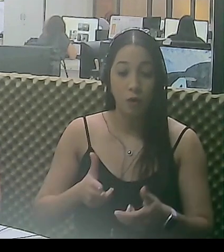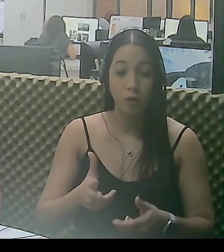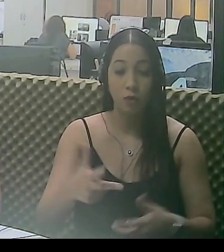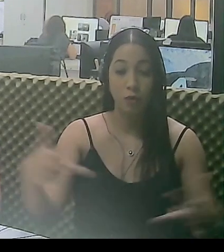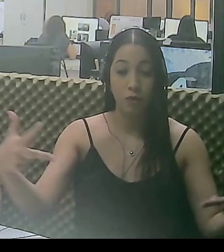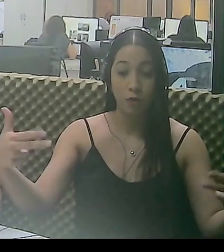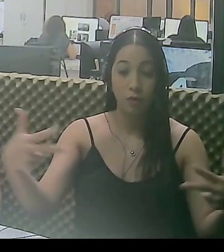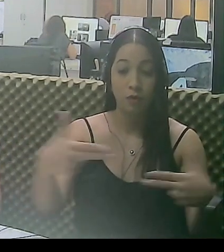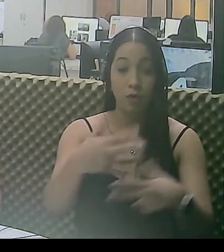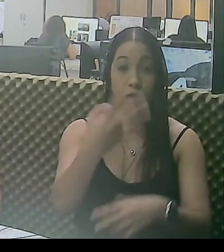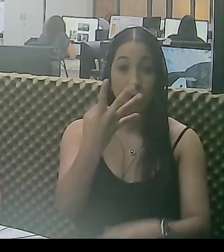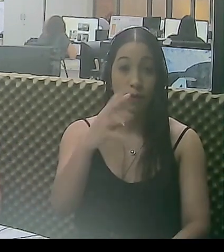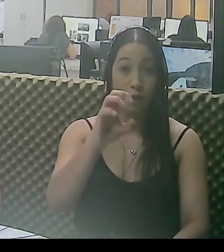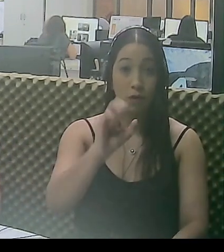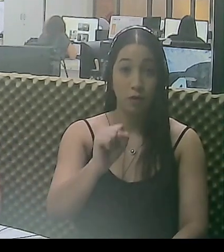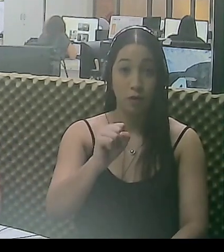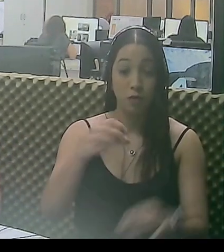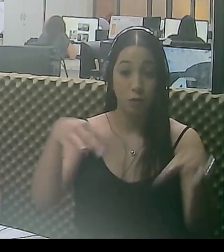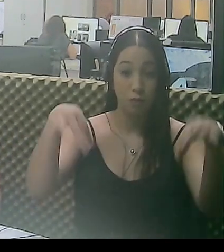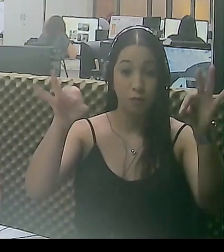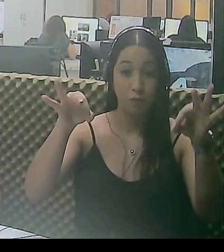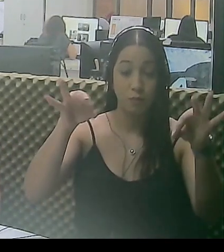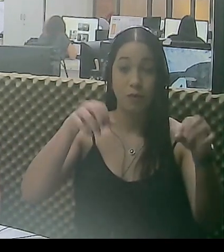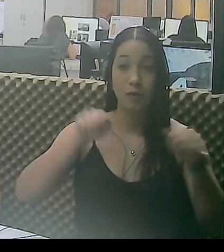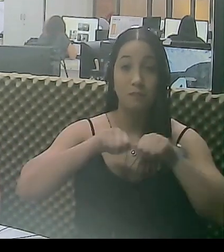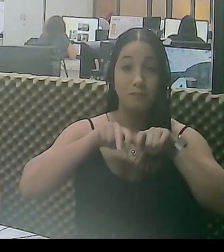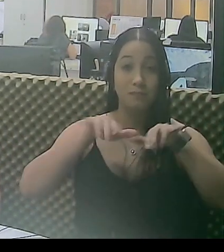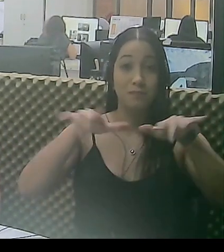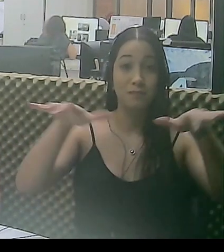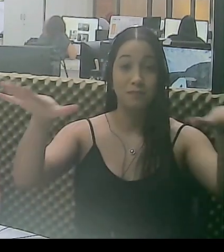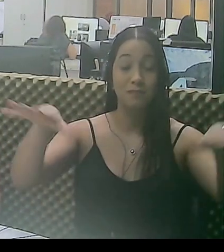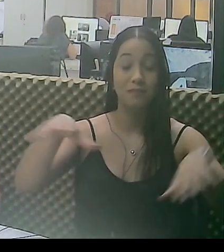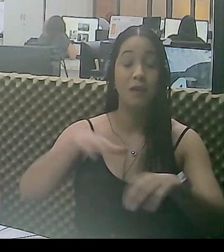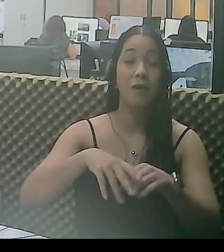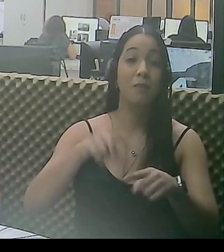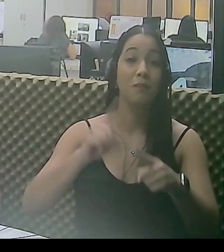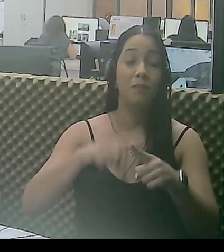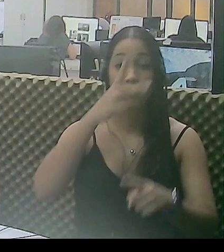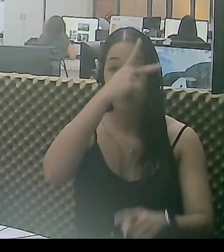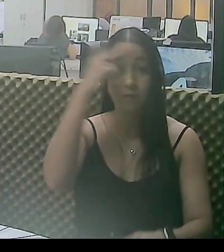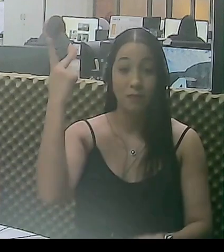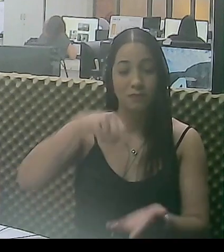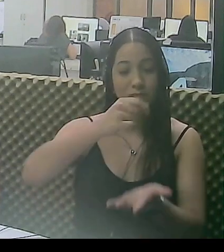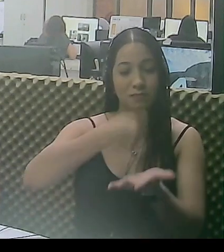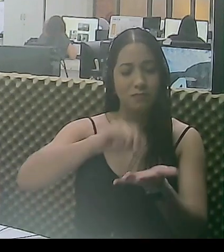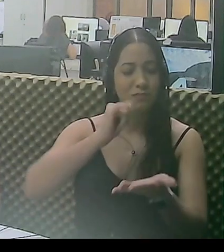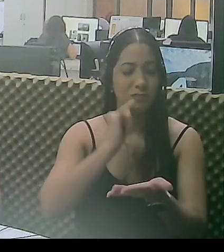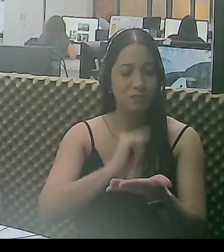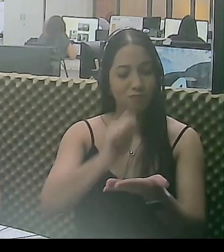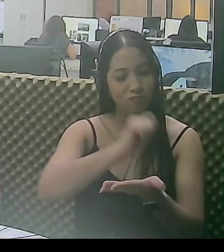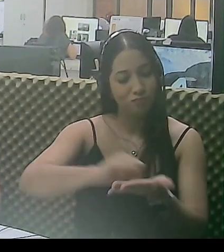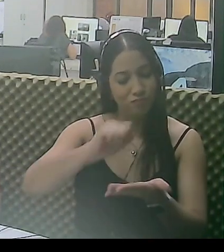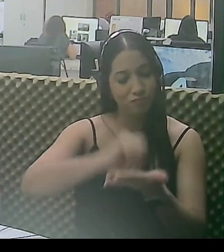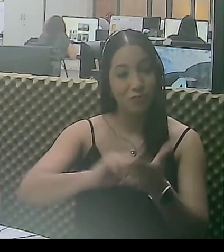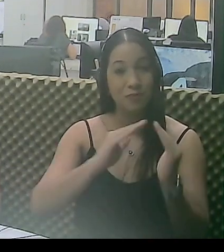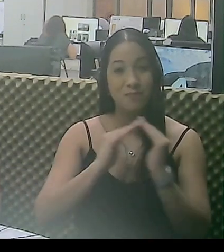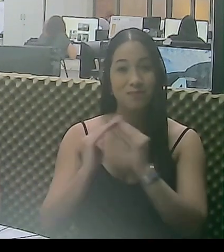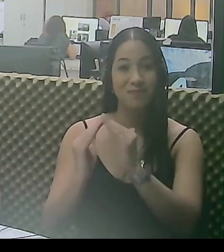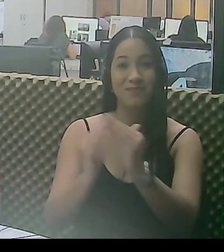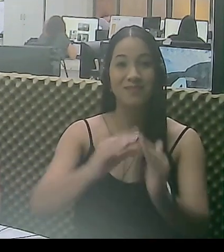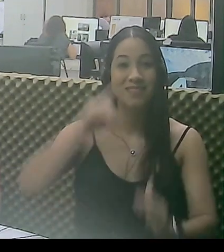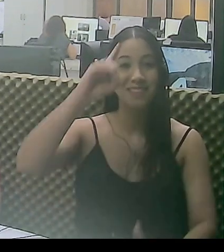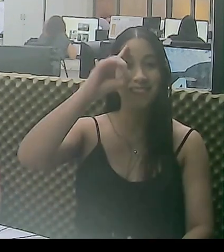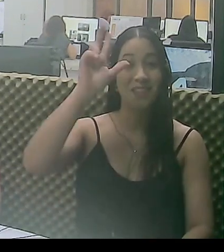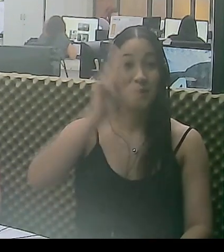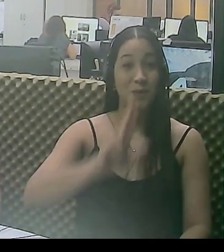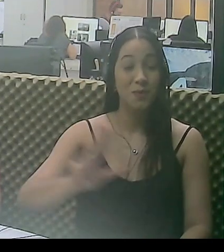48 partes que começaram a circular pelo Município para receber mensagens e assinaturas dos moradores No Dia